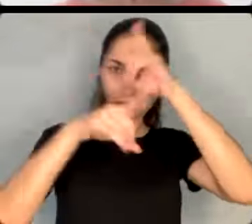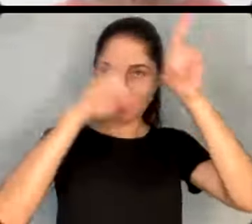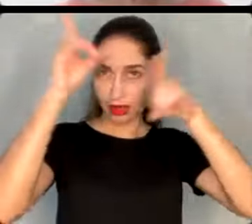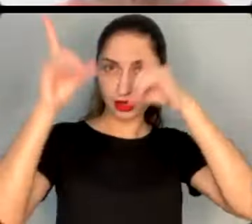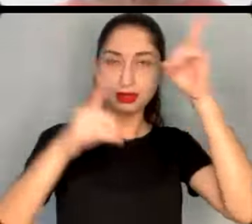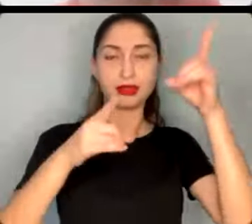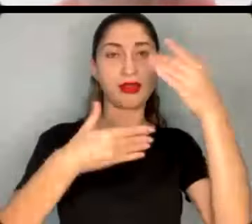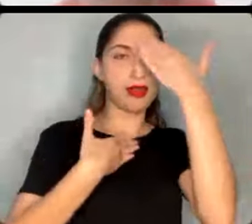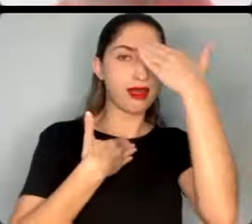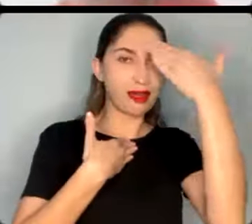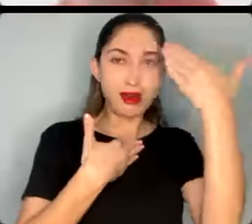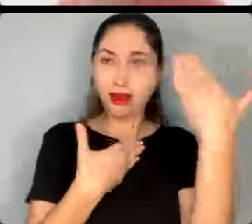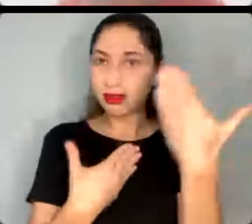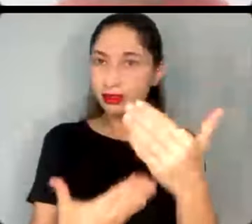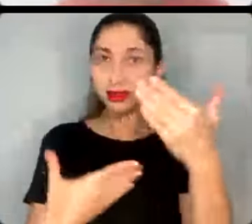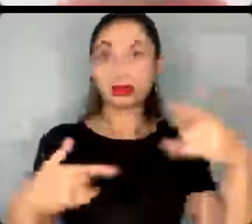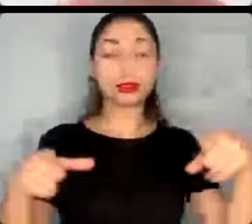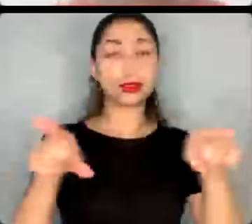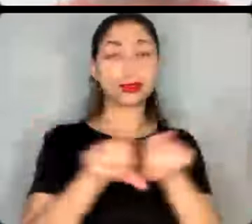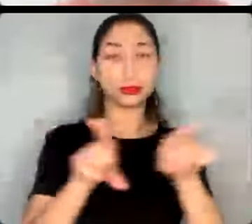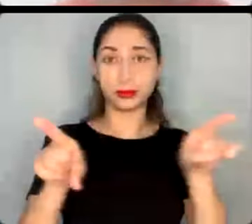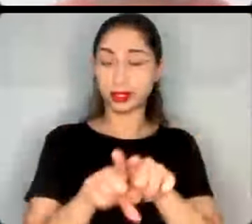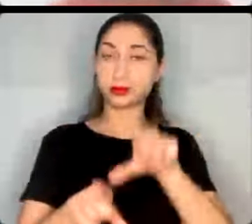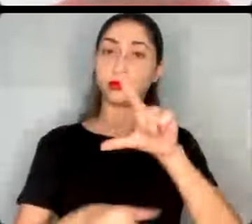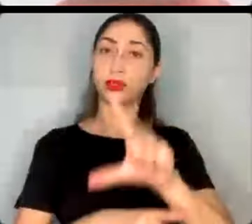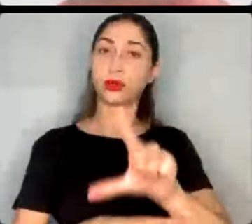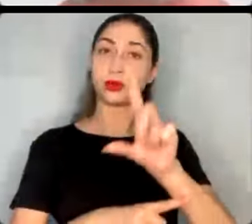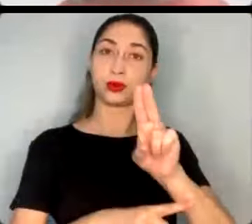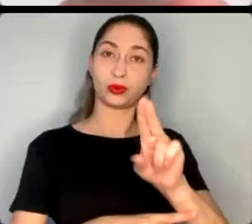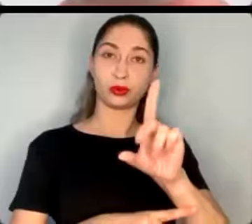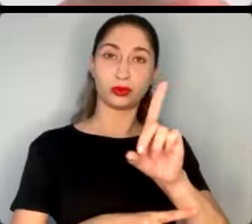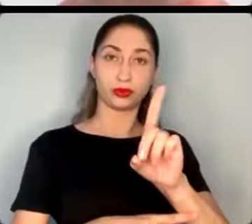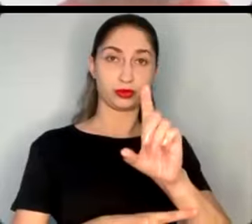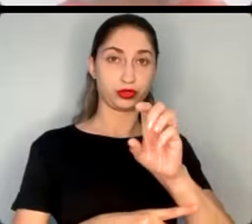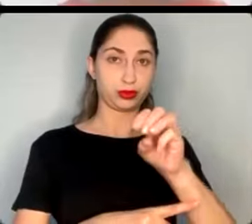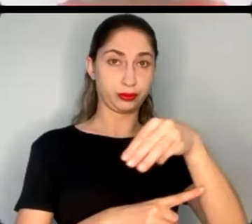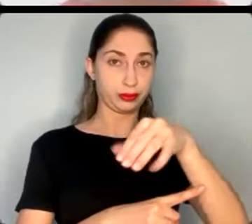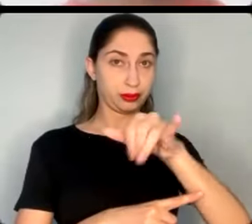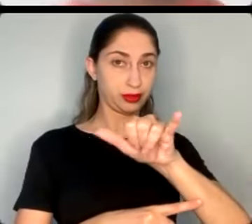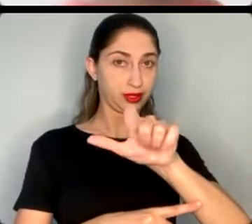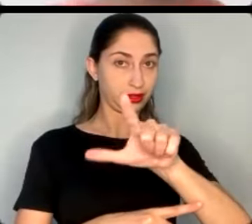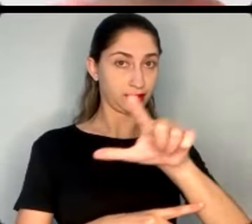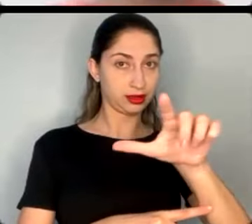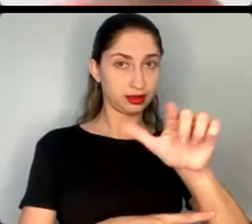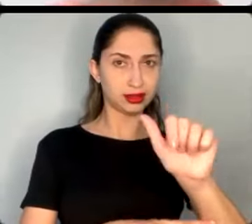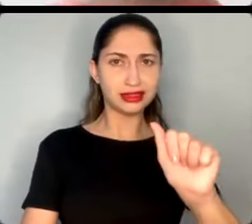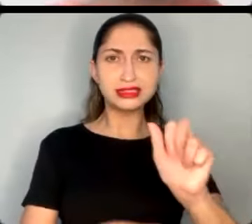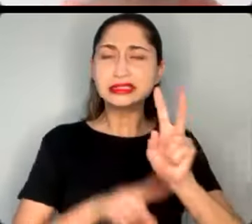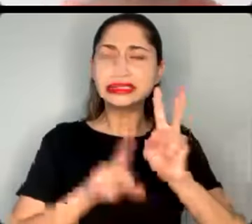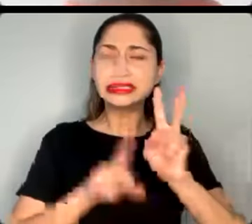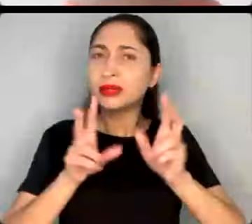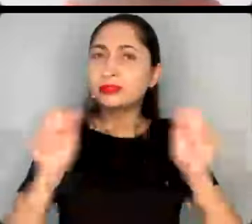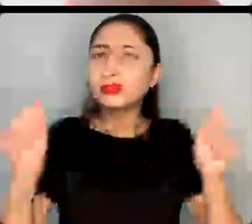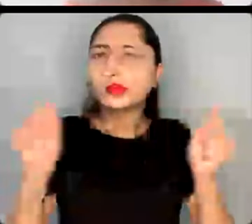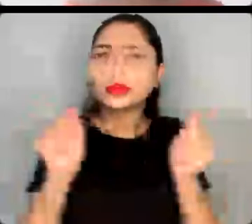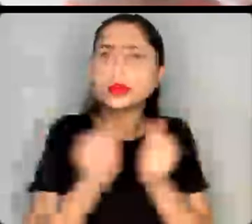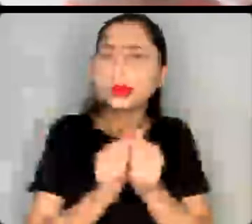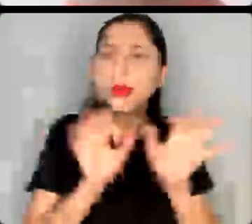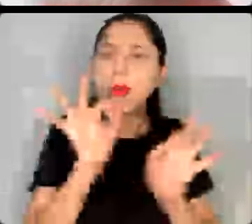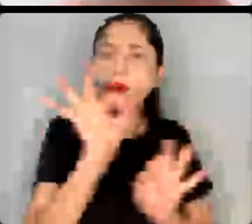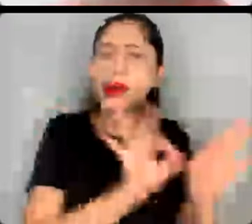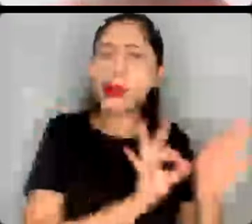muito grata, e também a Ludmila Ribeiro, a produtora, que está comigo desde o início e